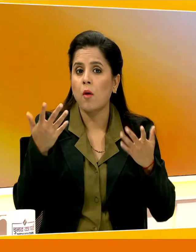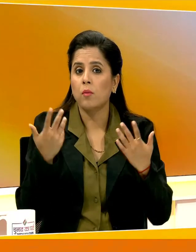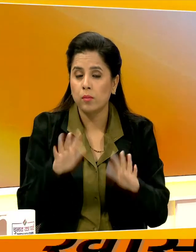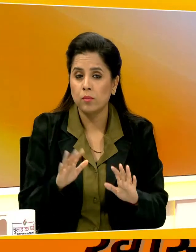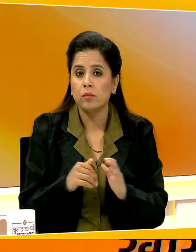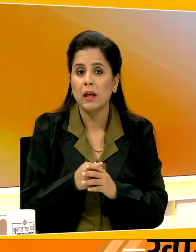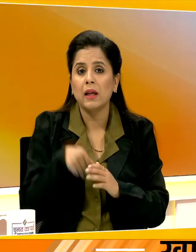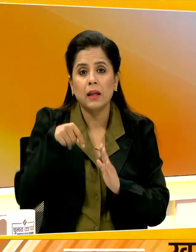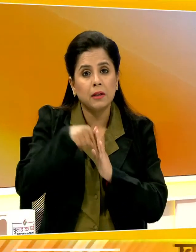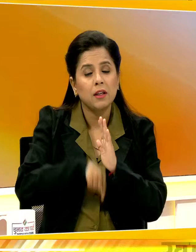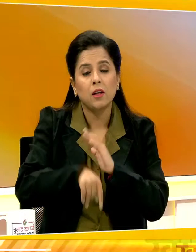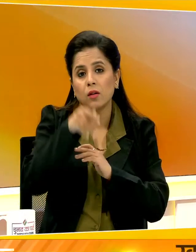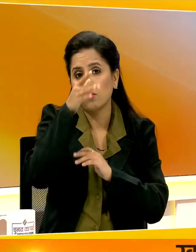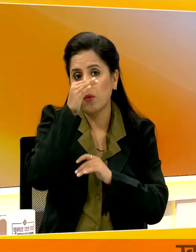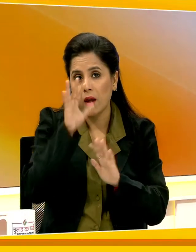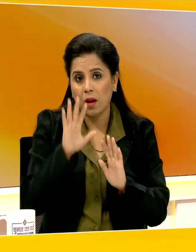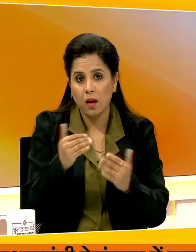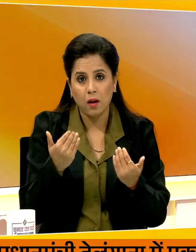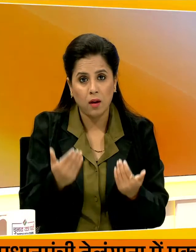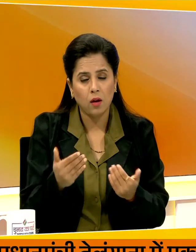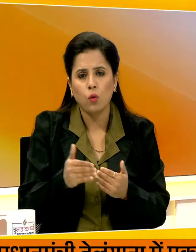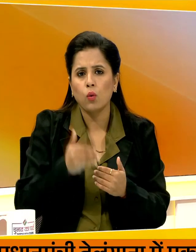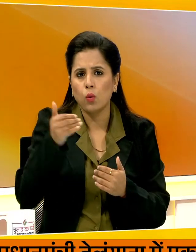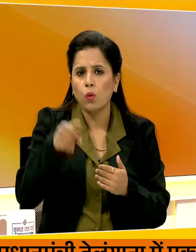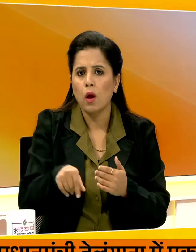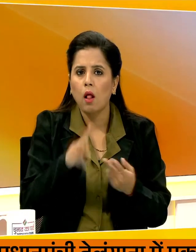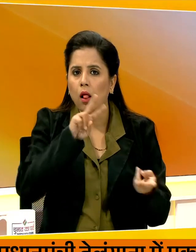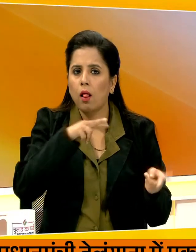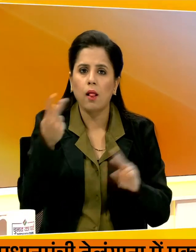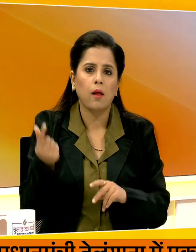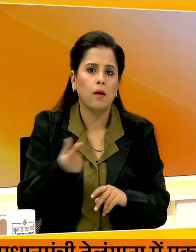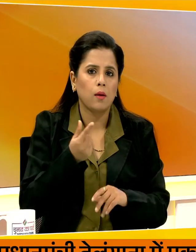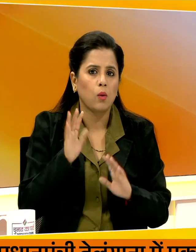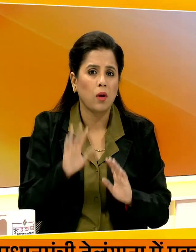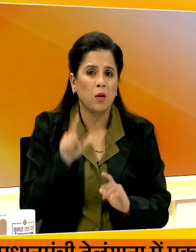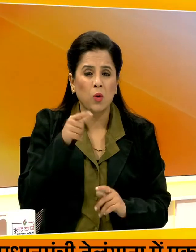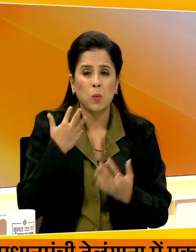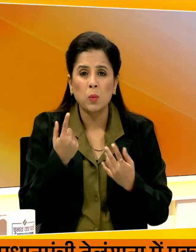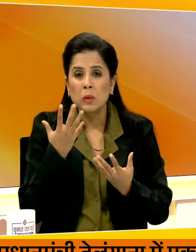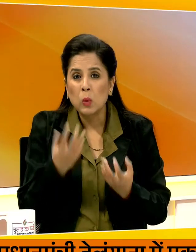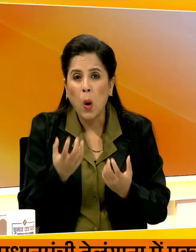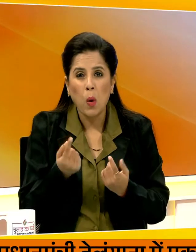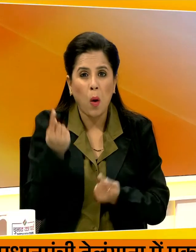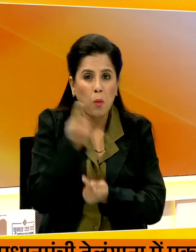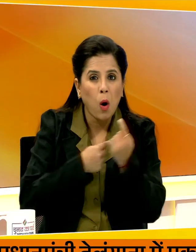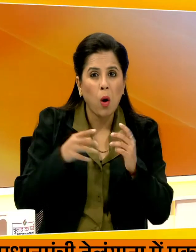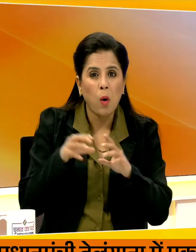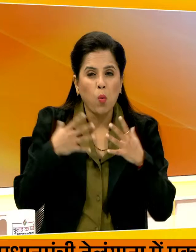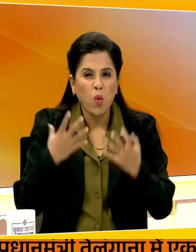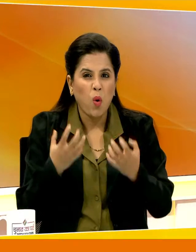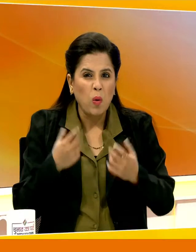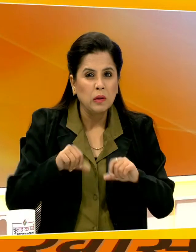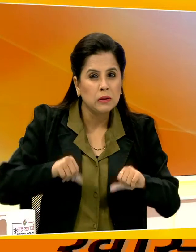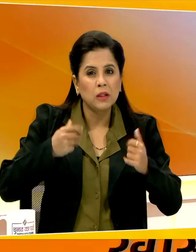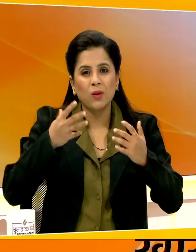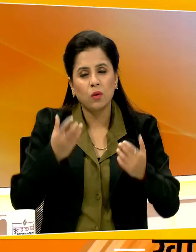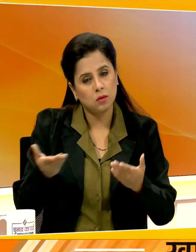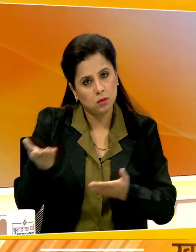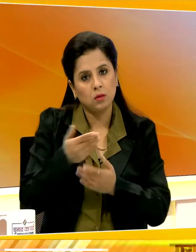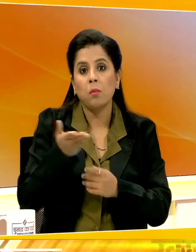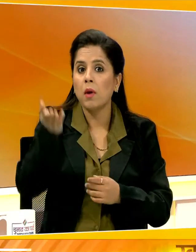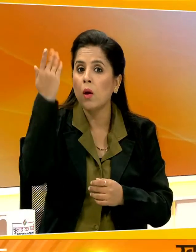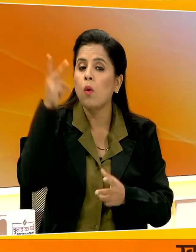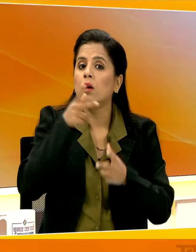कि deep fakes are going to be misused by desperate political parties. और जो उन्होंने तब